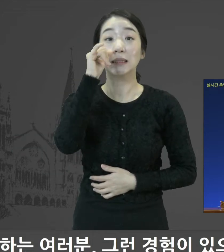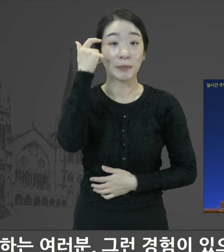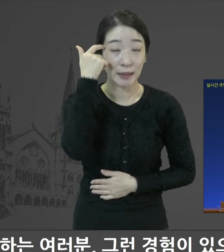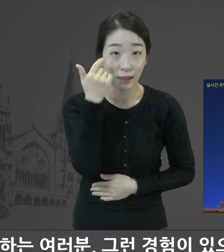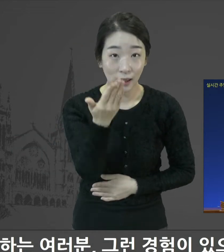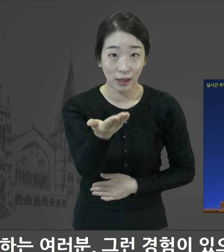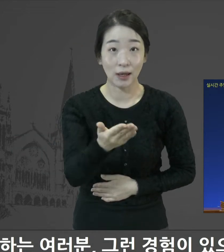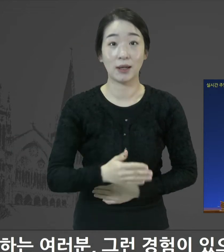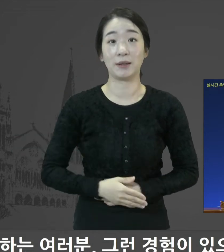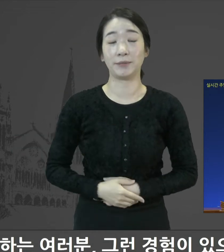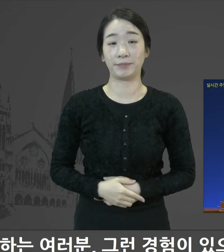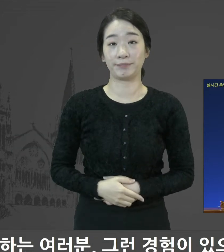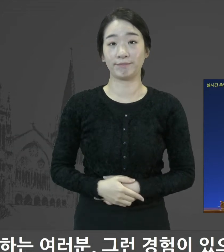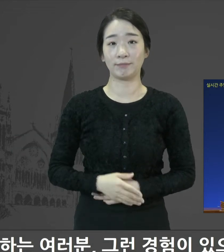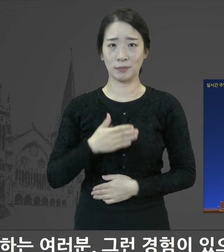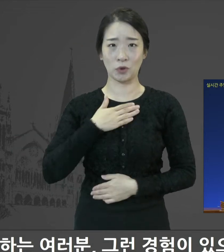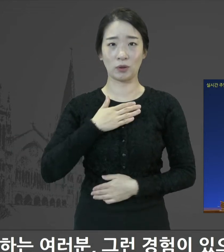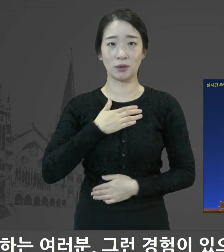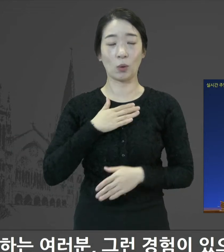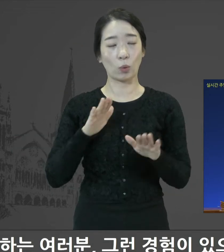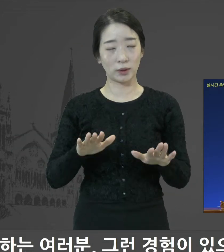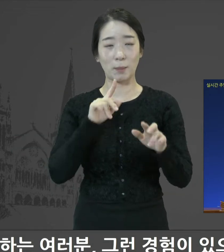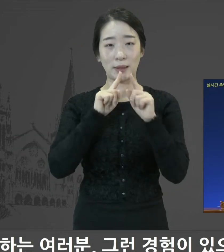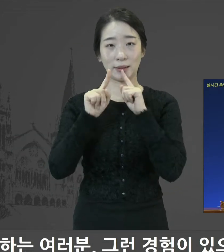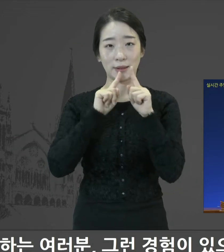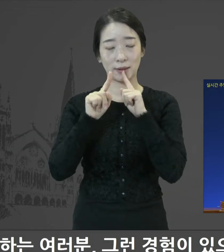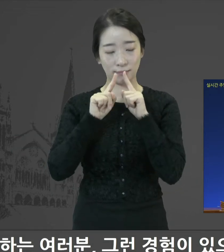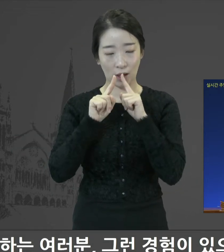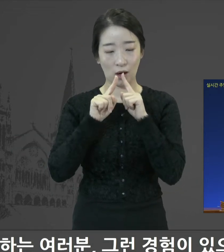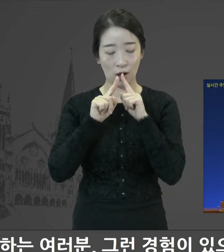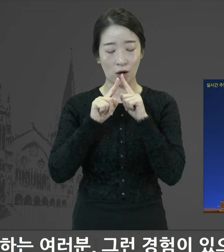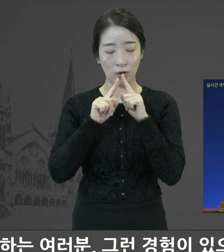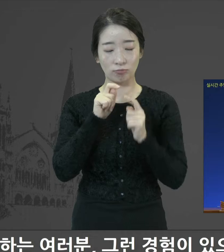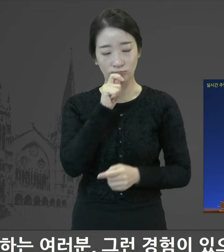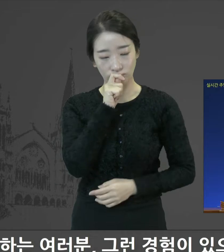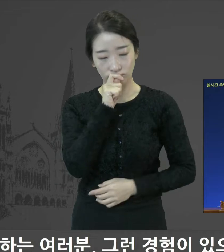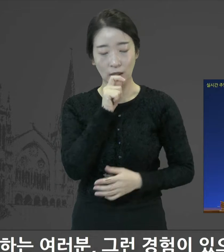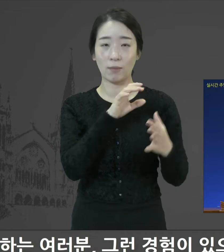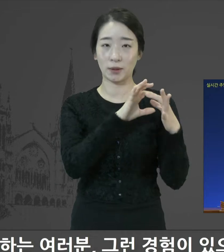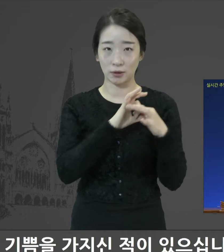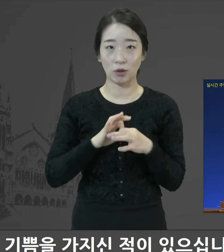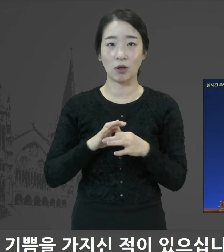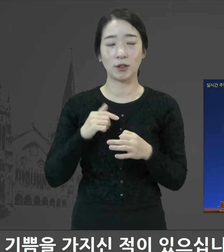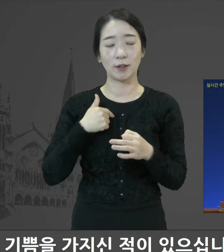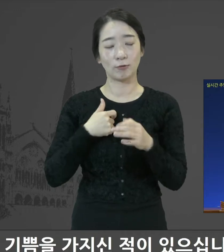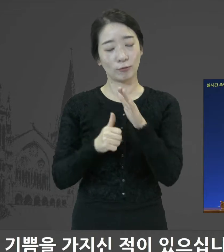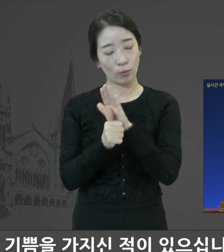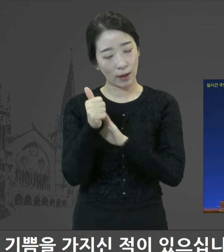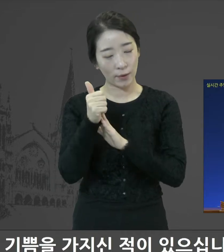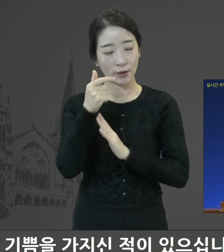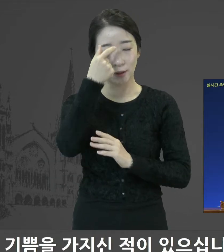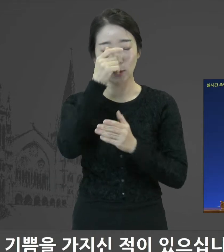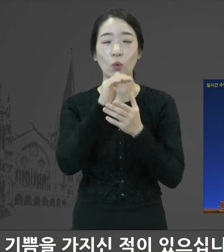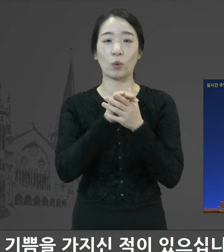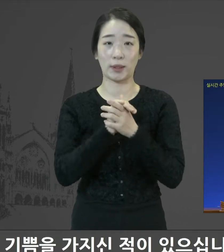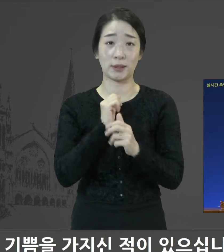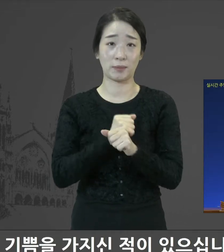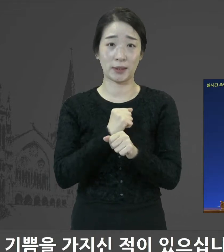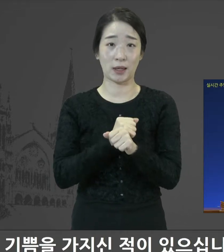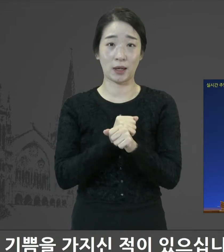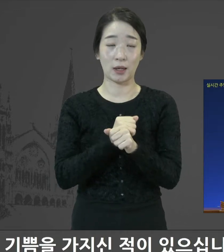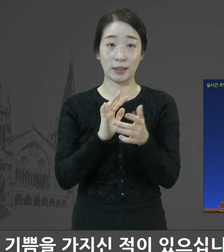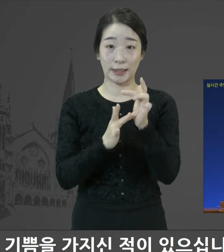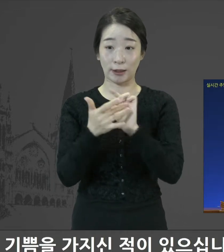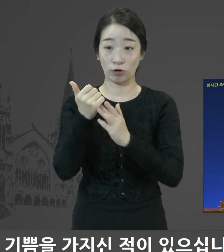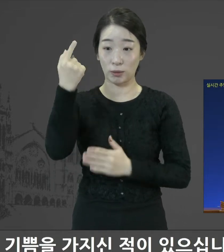있으십니까? 저는 오늘 이 말씀을 이렇게 대하면서 마음에 소망하며 기도해 봤습니다. 이번 이제 오늘 대강절 이제